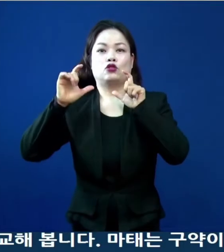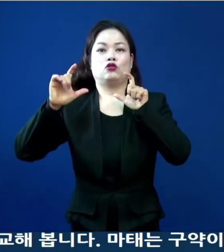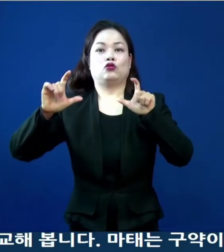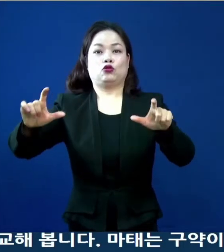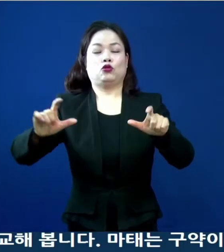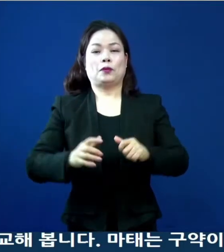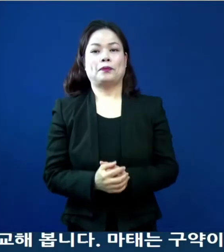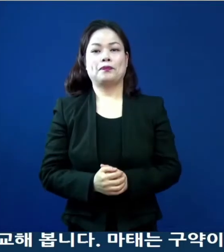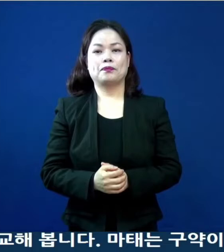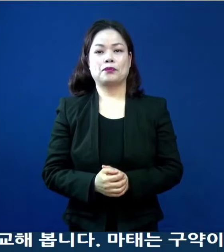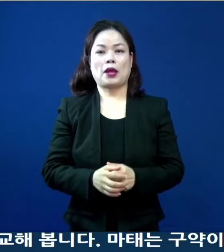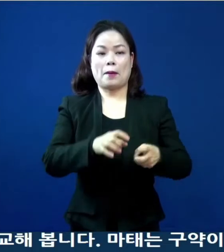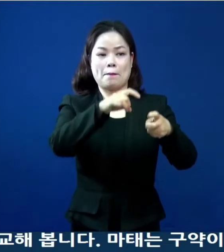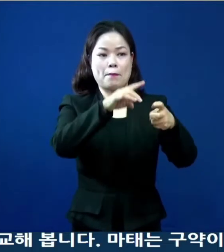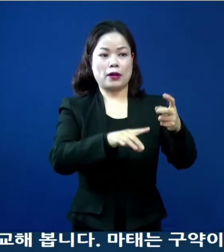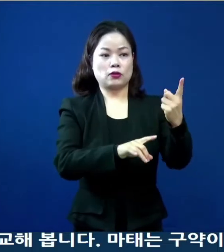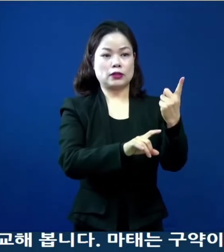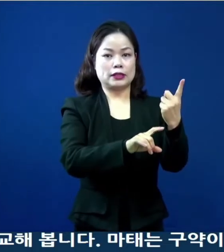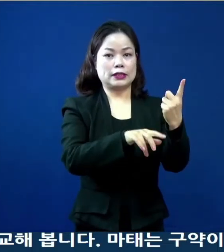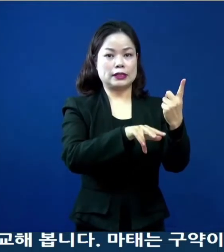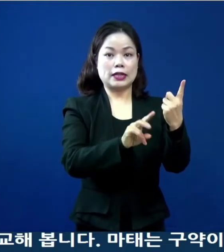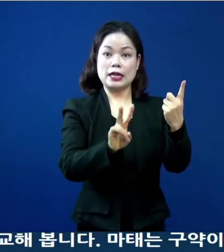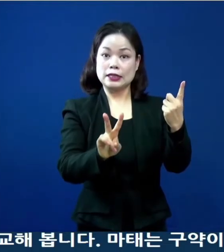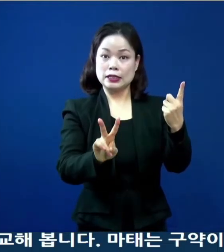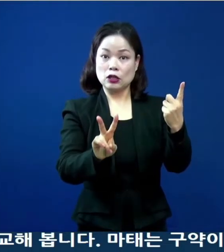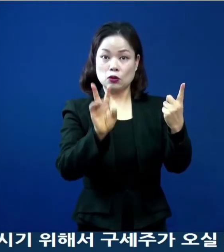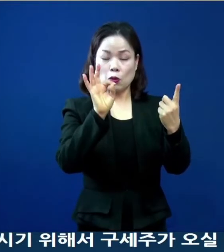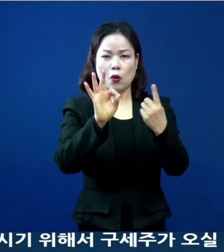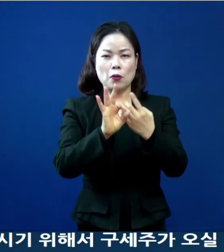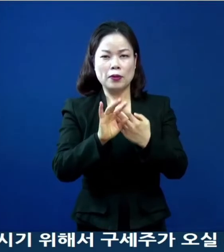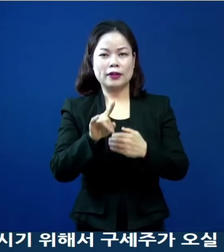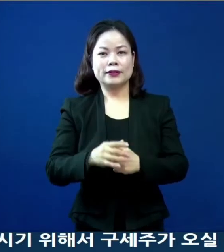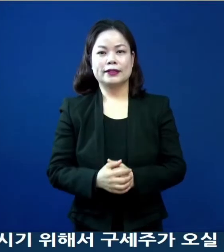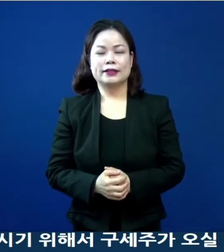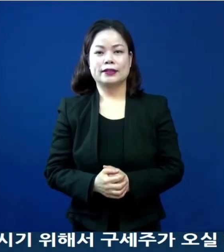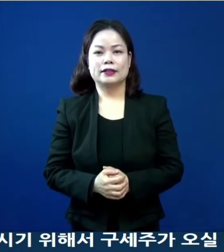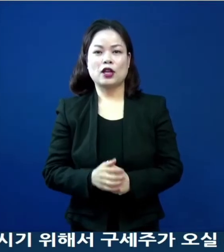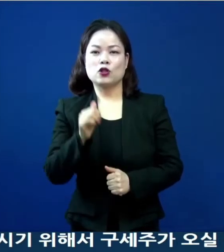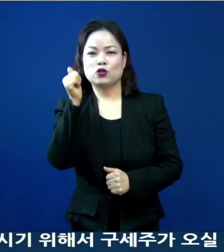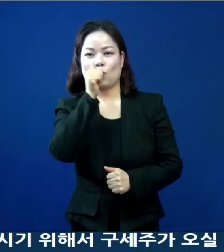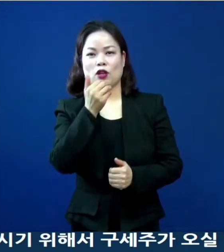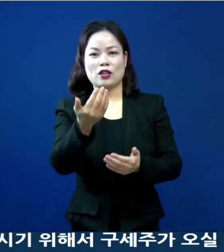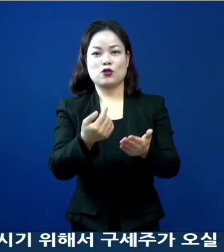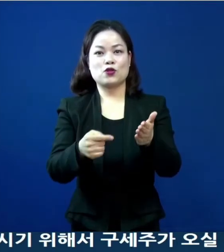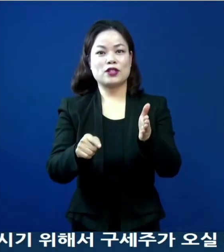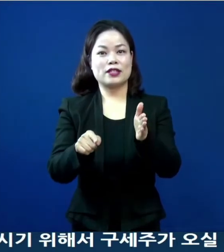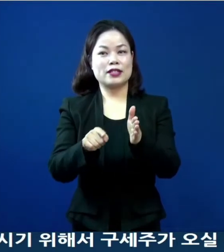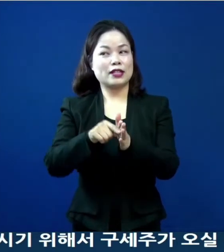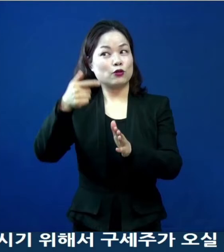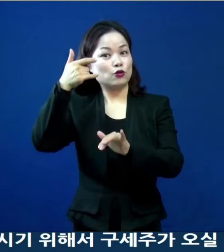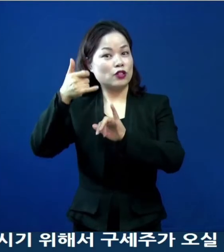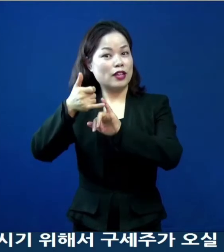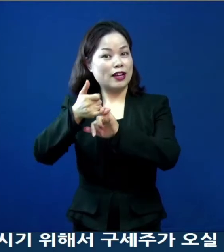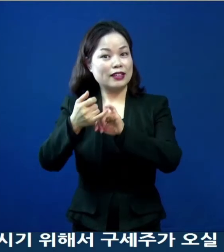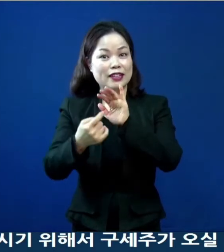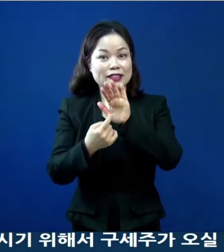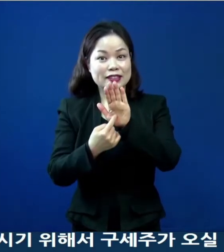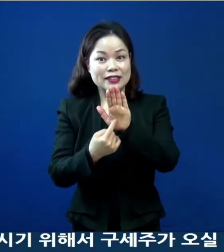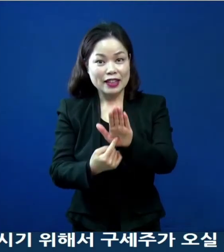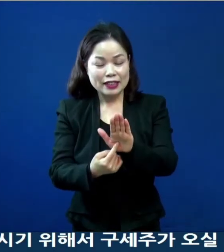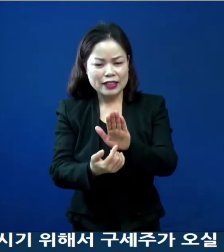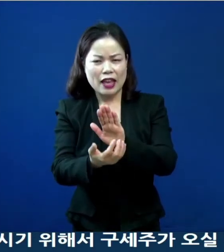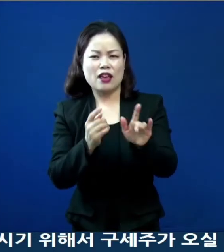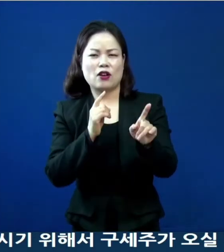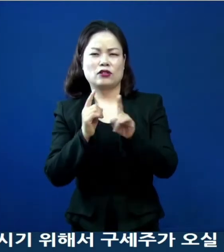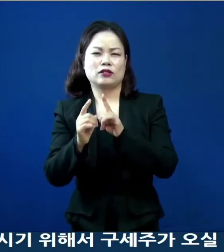합니다. 마태복음 1장과 2절에 보면 이것을 소개하기 위해서 구약에 나타난 구약에 있는